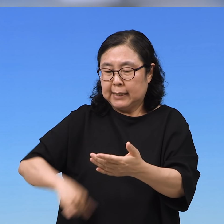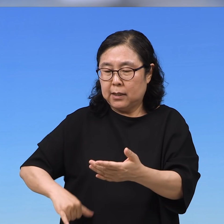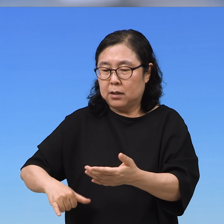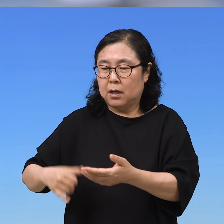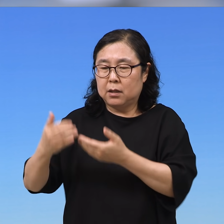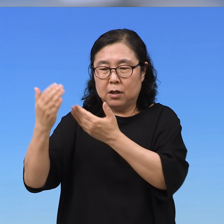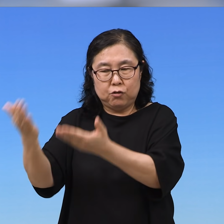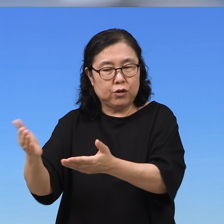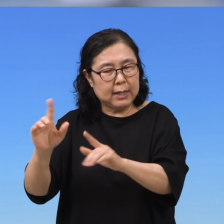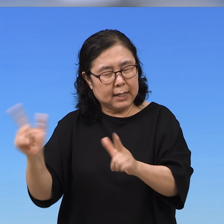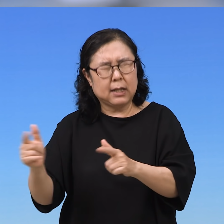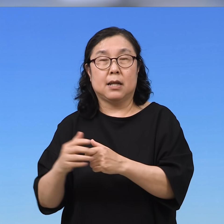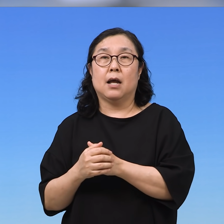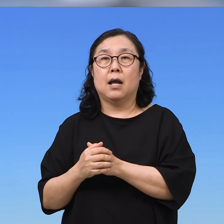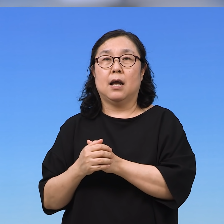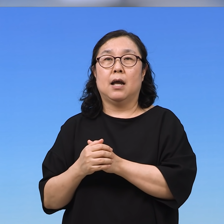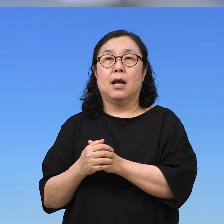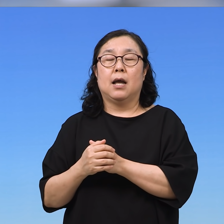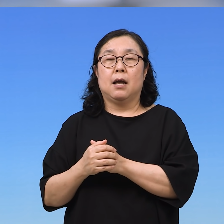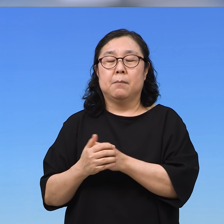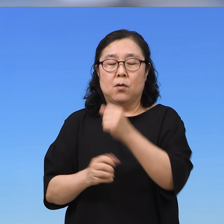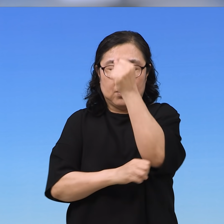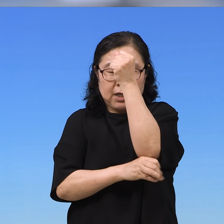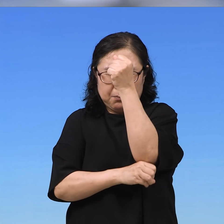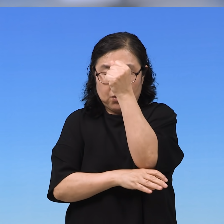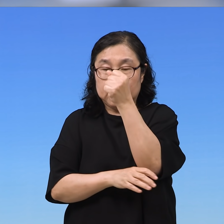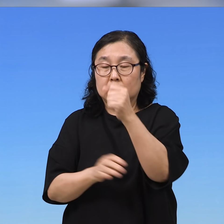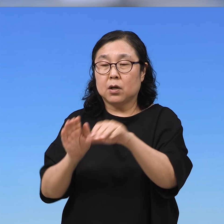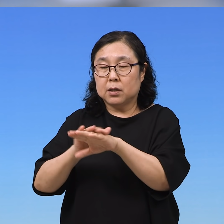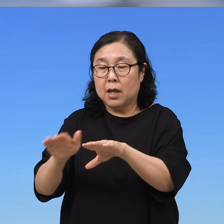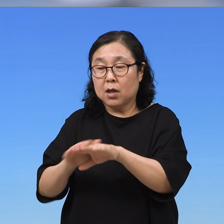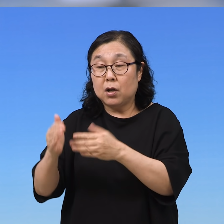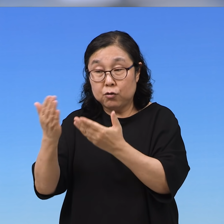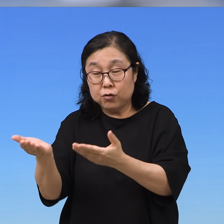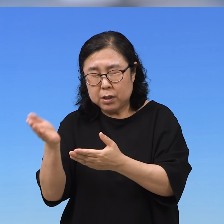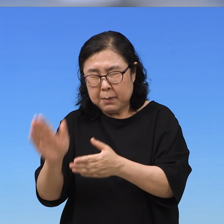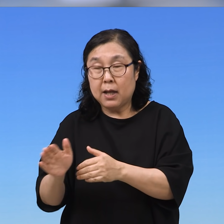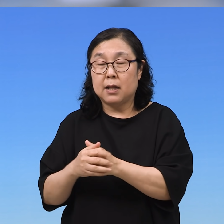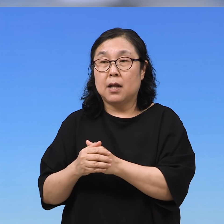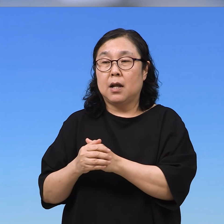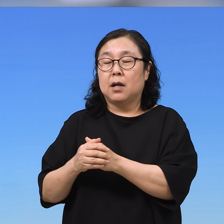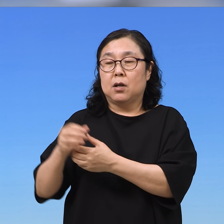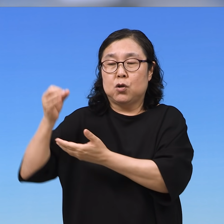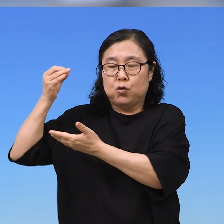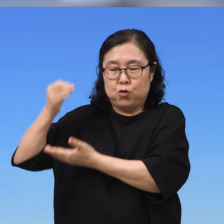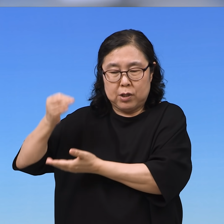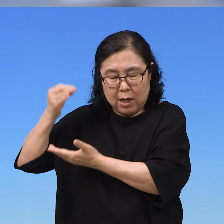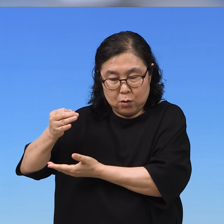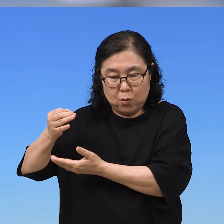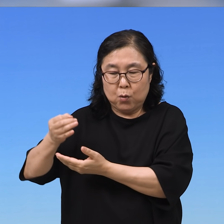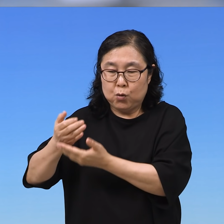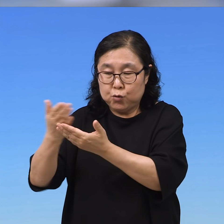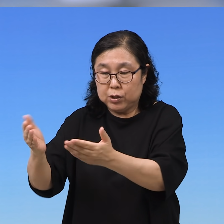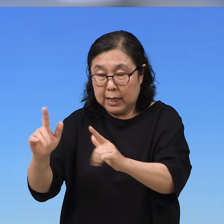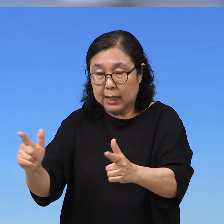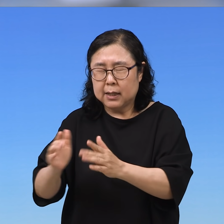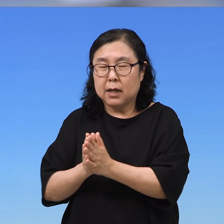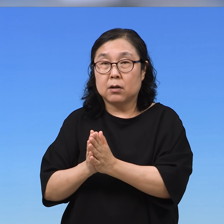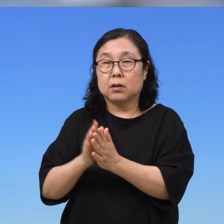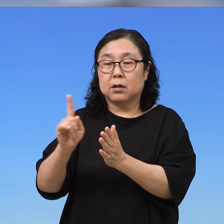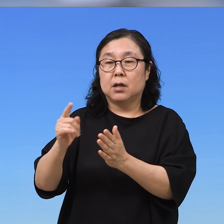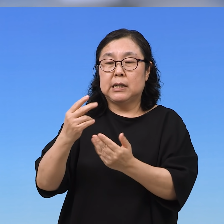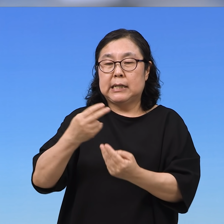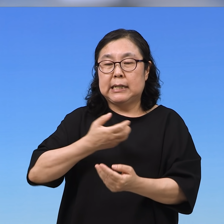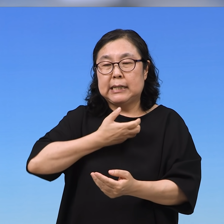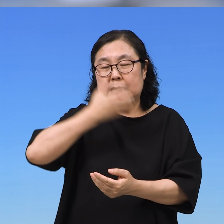된다. 뭐 가장 기본적인 것들은 뭐 해결해 줘야 되겠지만, 그리고는 드림센터를 위해서 써달라고 그